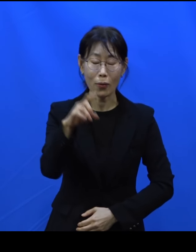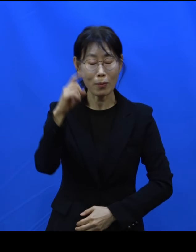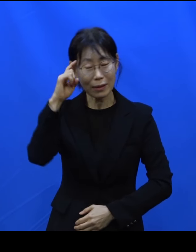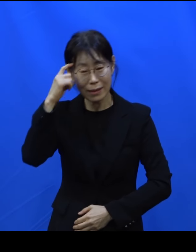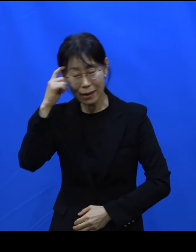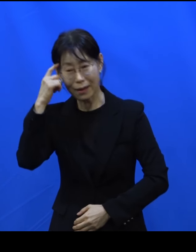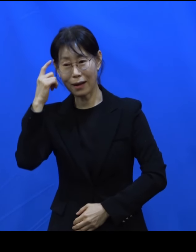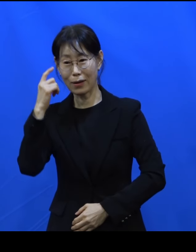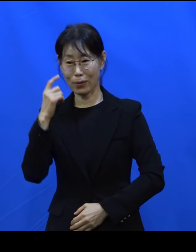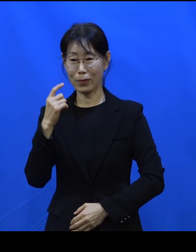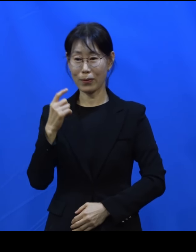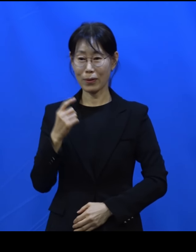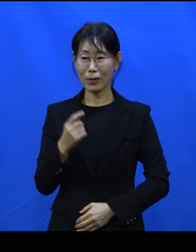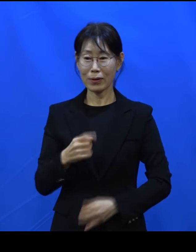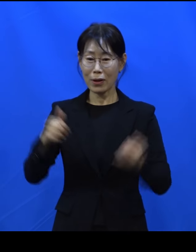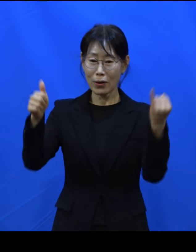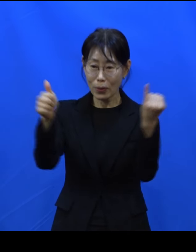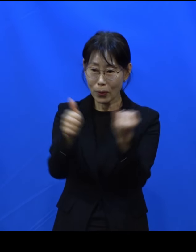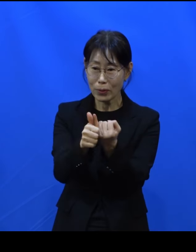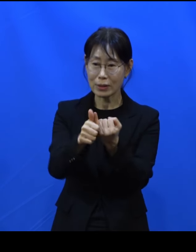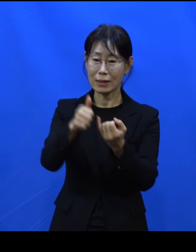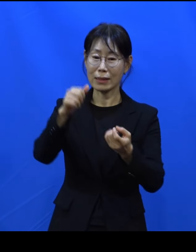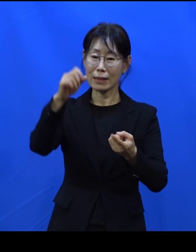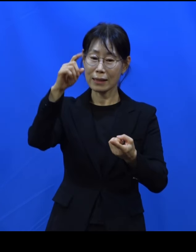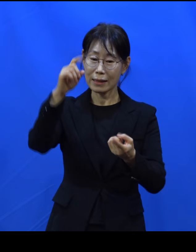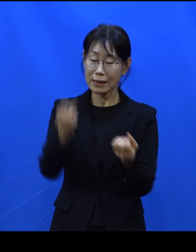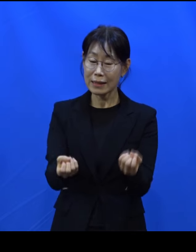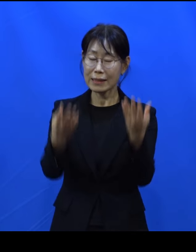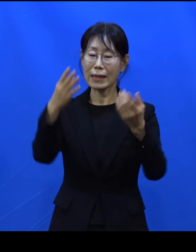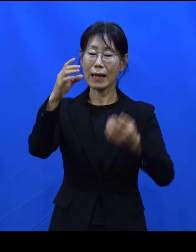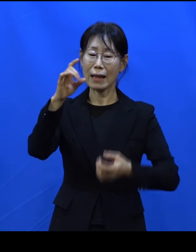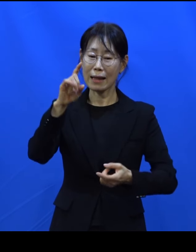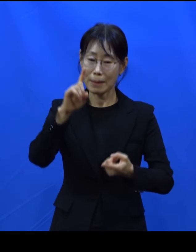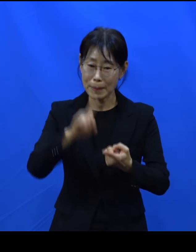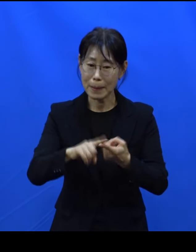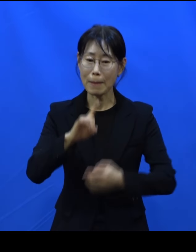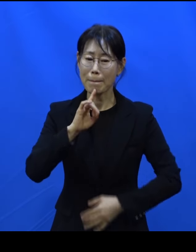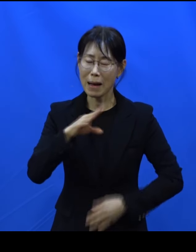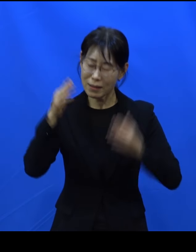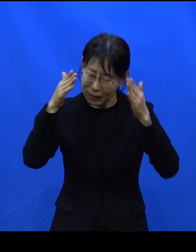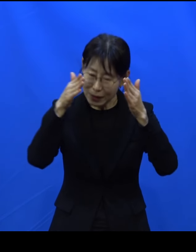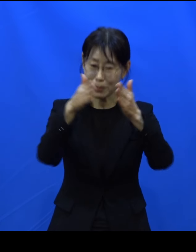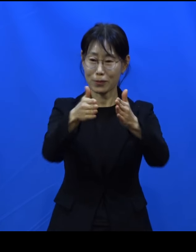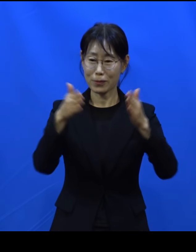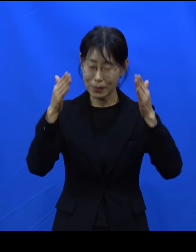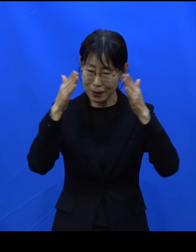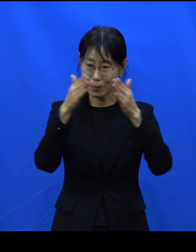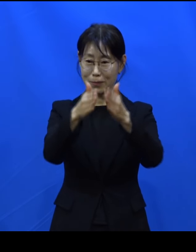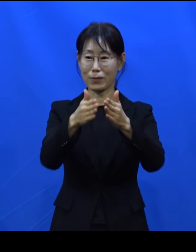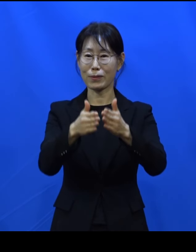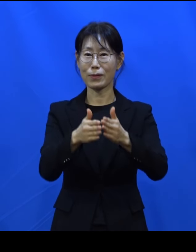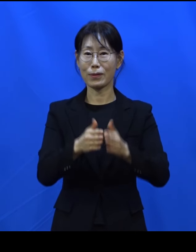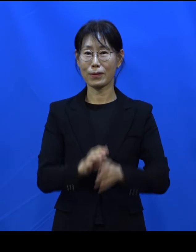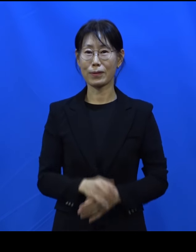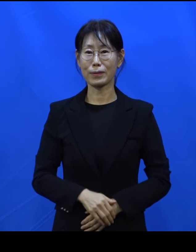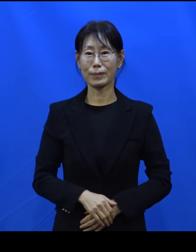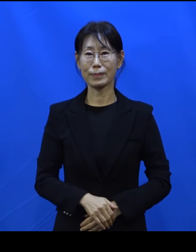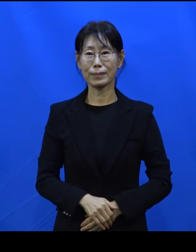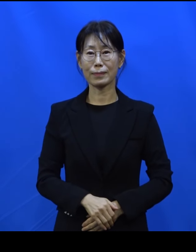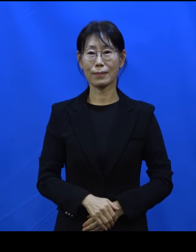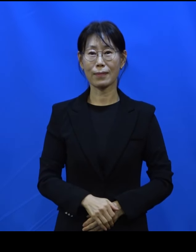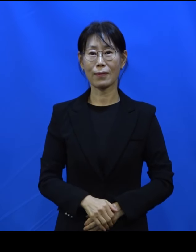많습니다. 그래서 이 결혼식은 가장 우리에게 의미 있는 그런 성경적